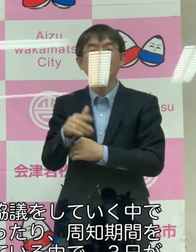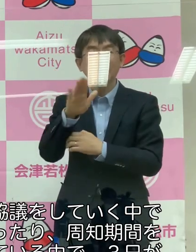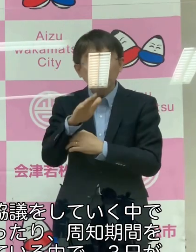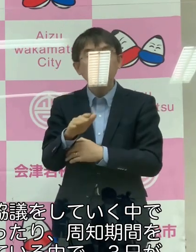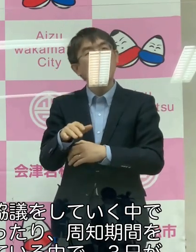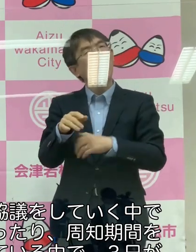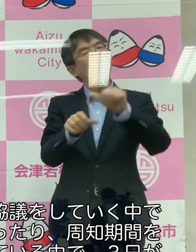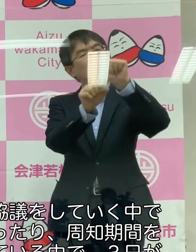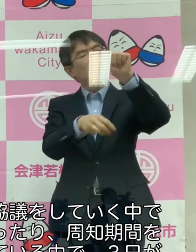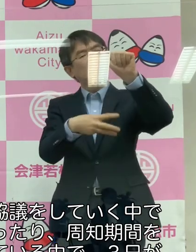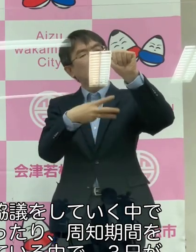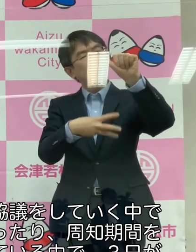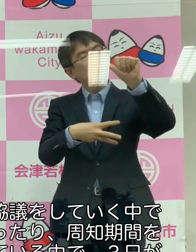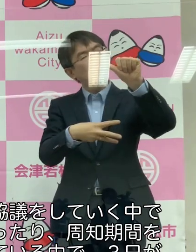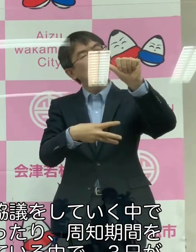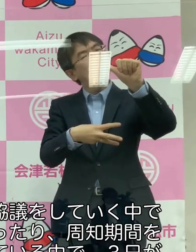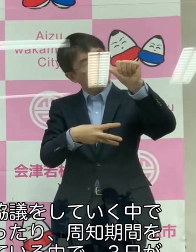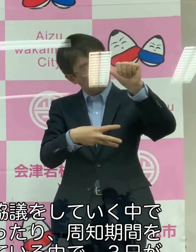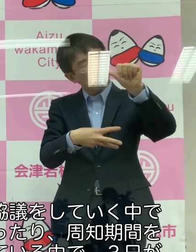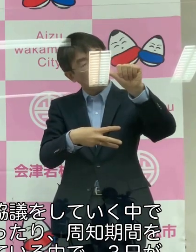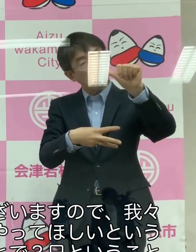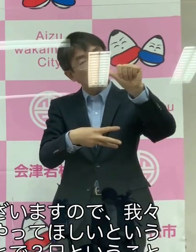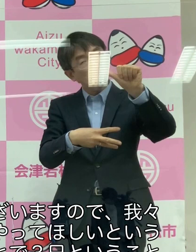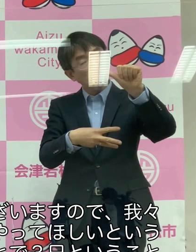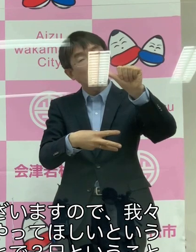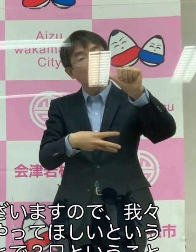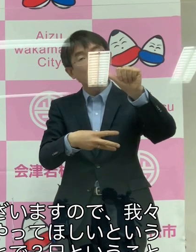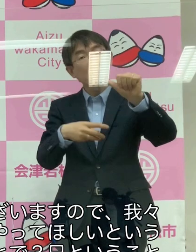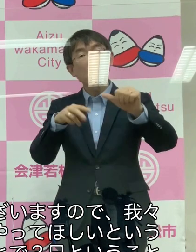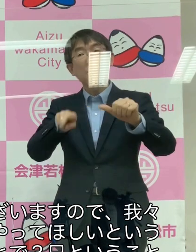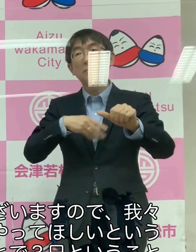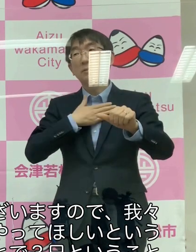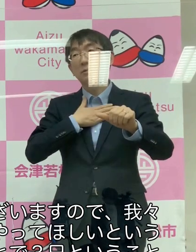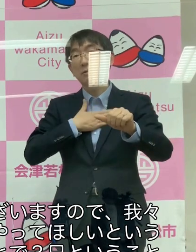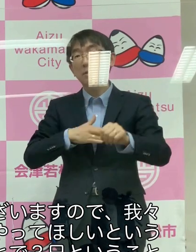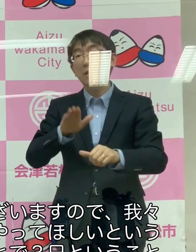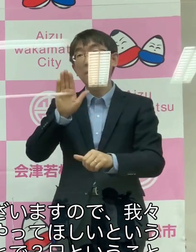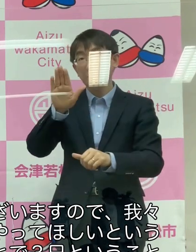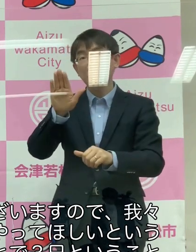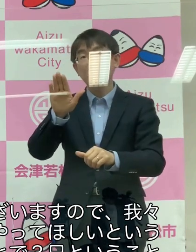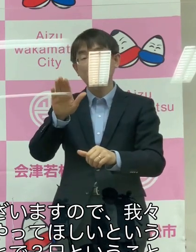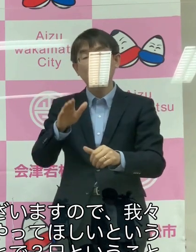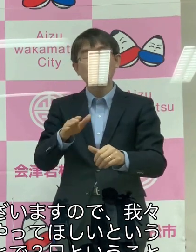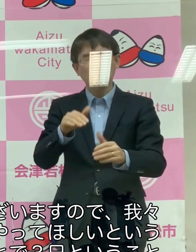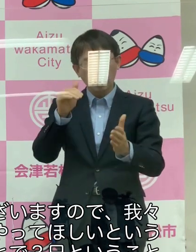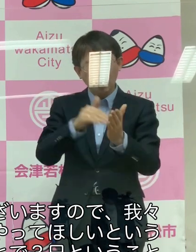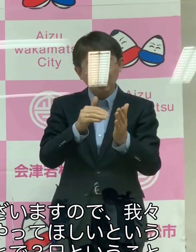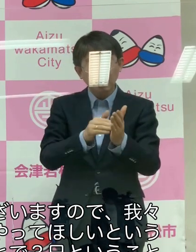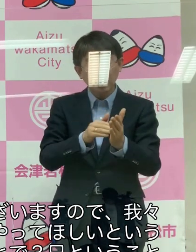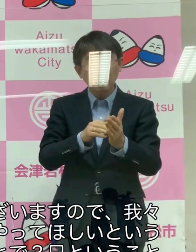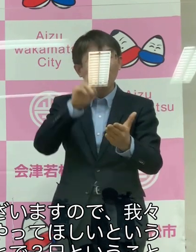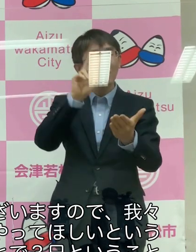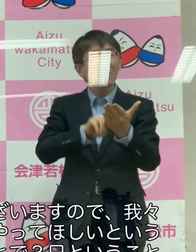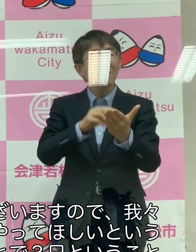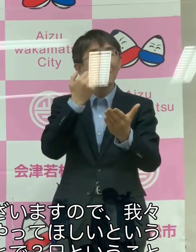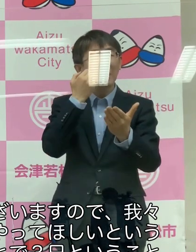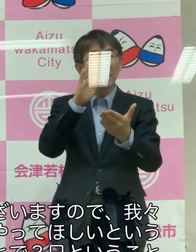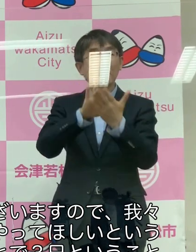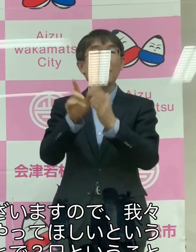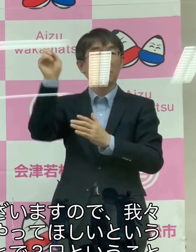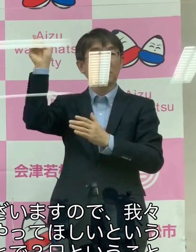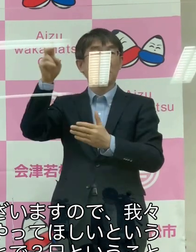というふうに今のところでは理解しておりますし、あくまでも県の決定でございますので、そ